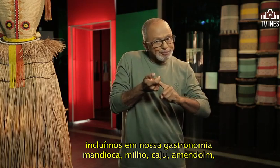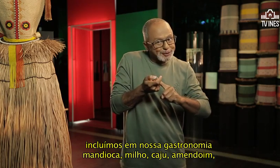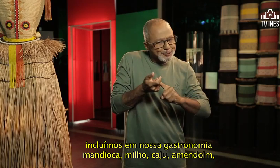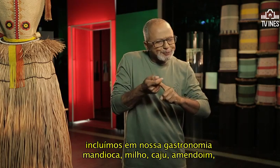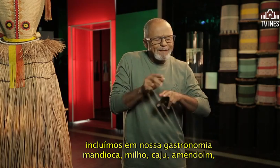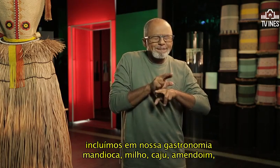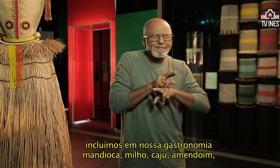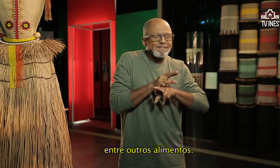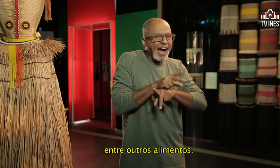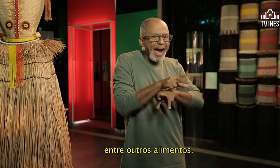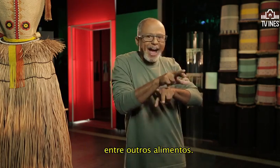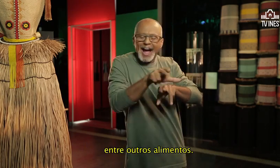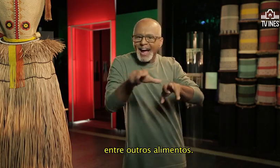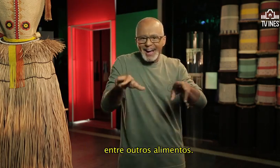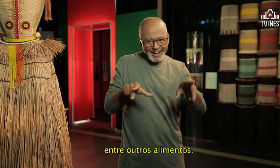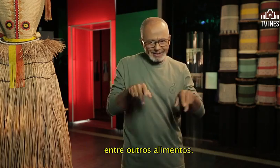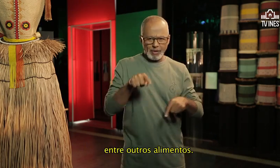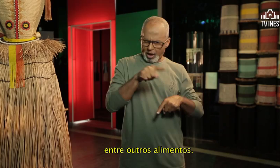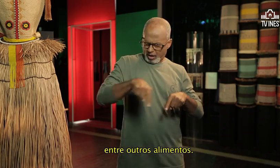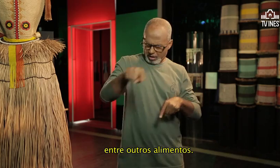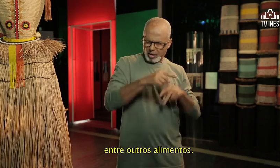amendoim, entre outros alimentos.